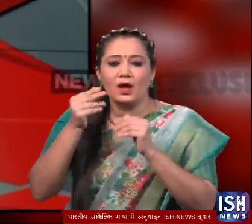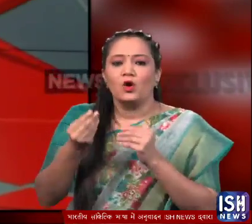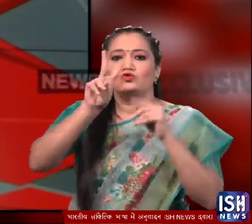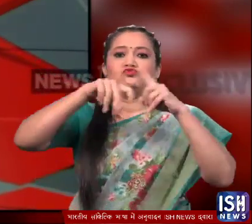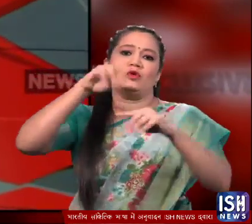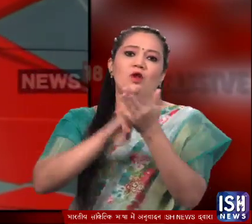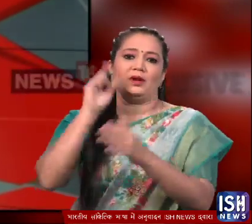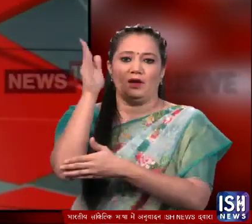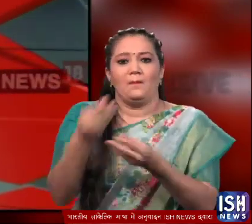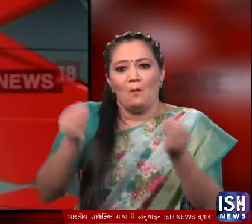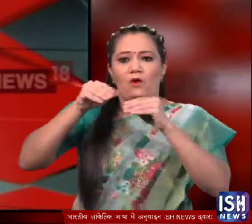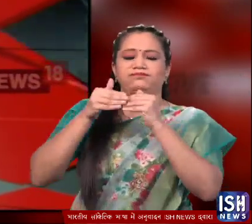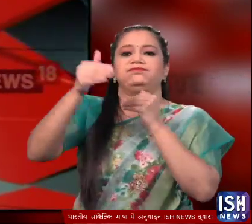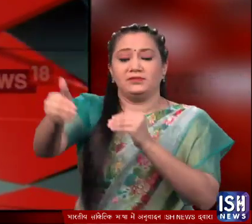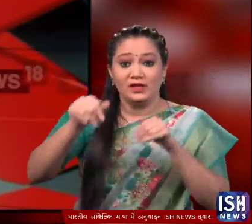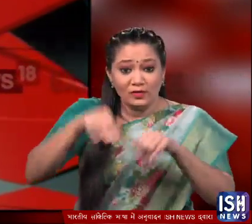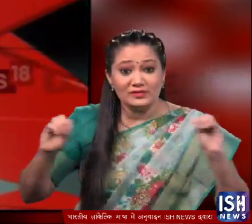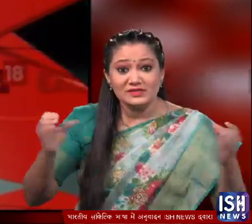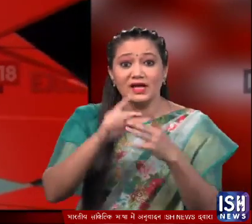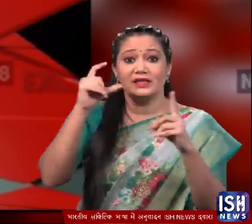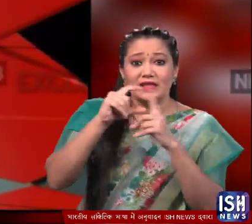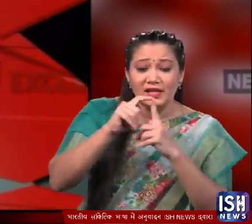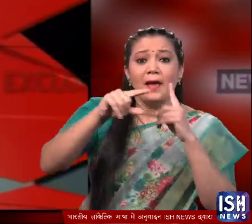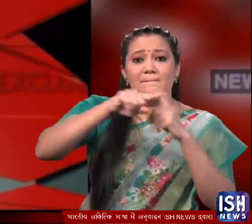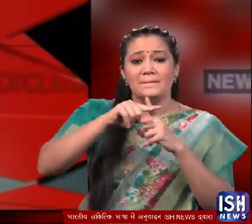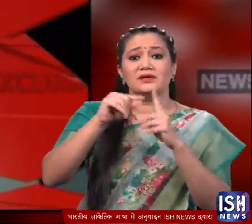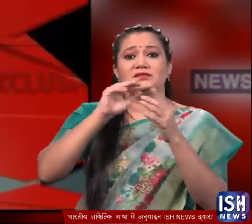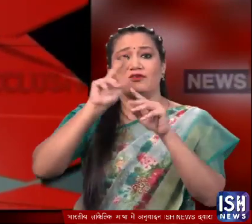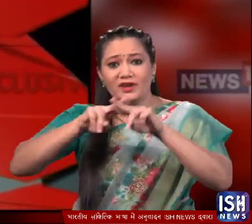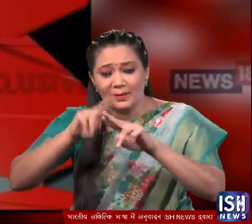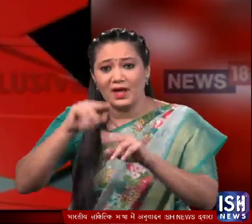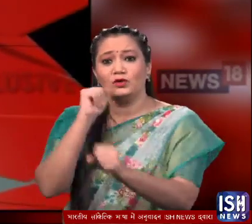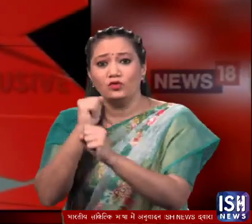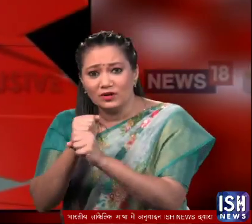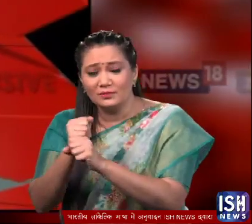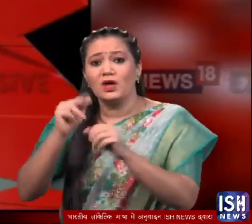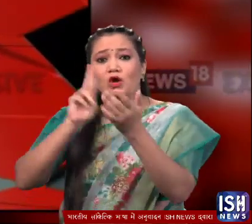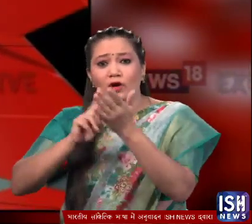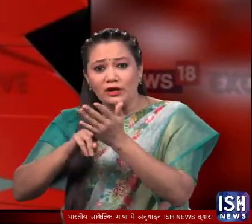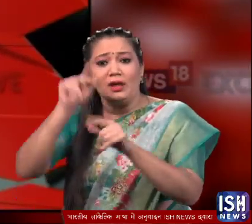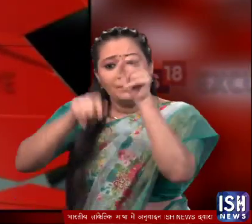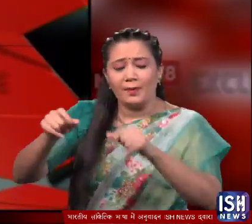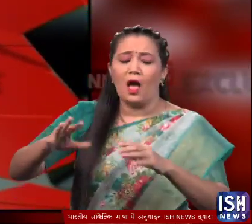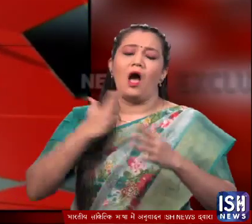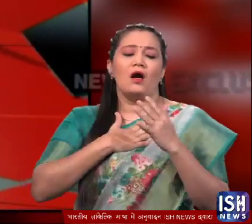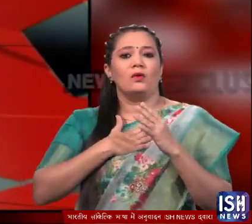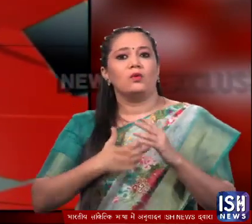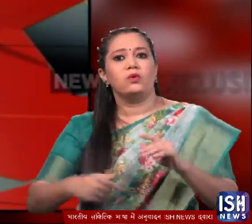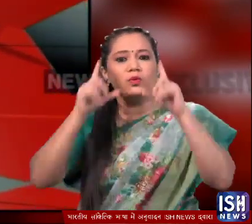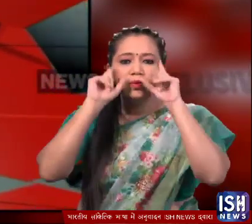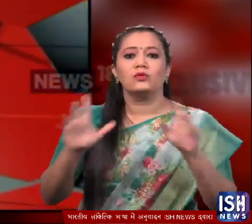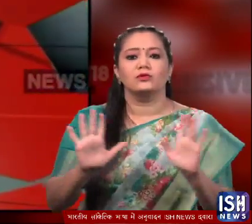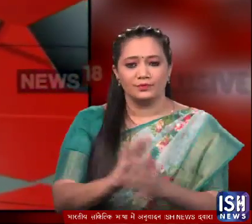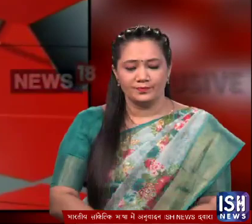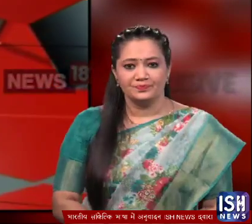किलोमीटर ज्यादा हो गई है, जिसके चालू होने से दिल्ली ही नहीं बल्कि फरीदाबाद, गुरुग्राम और नोएडा के लोगों को भी बड़ी राहत मिली। और अब